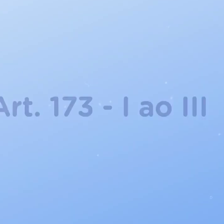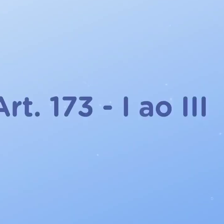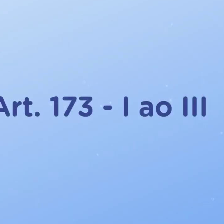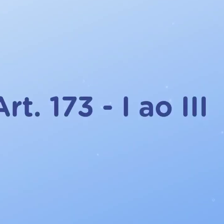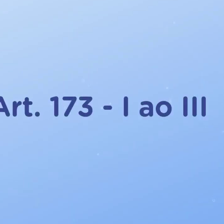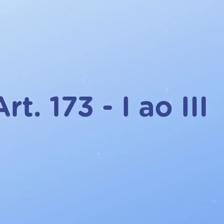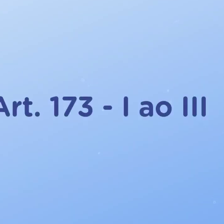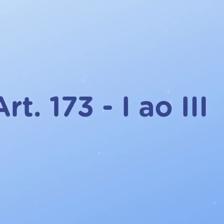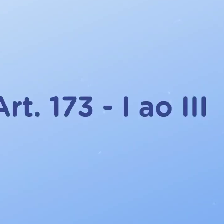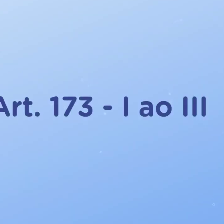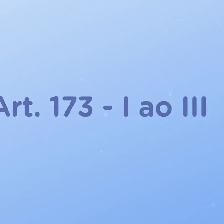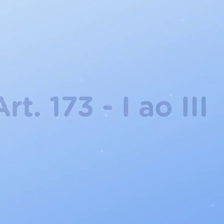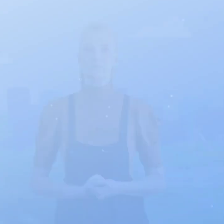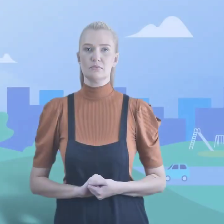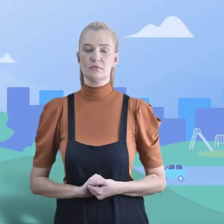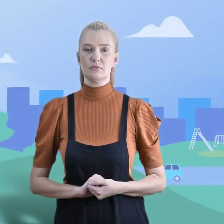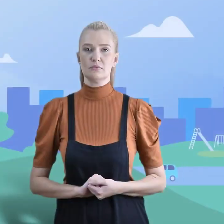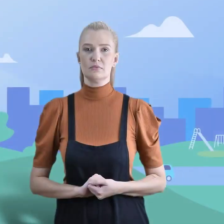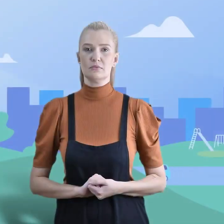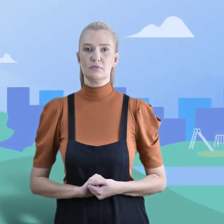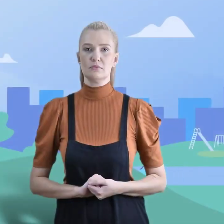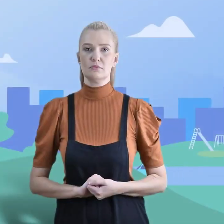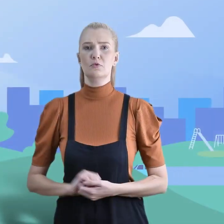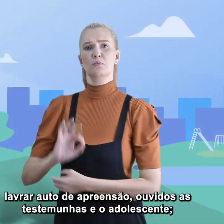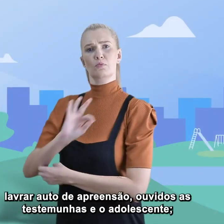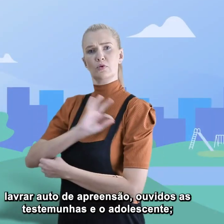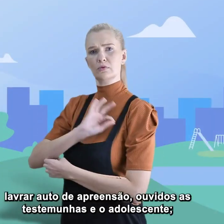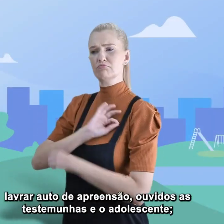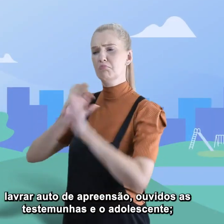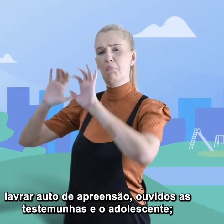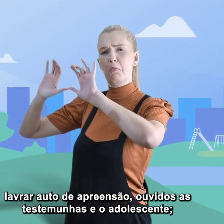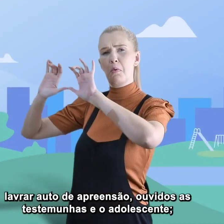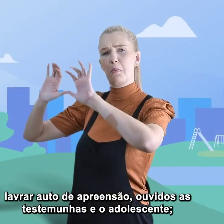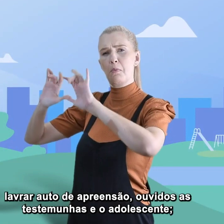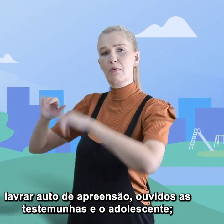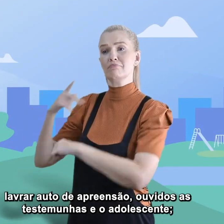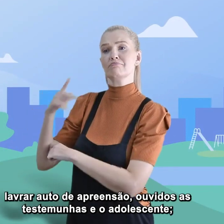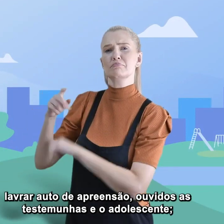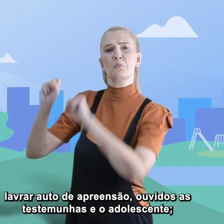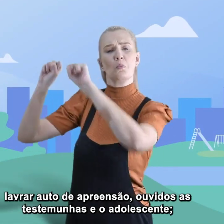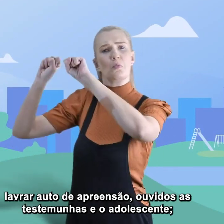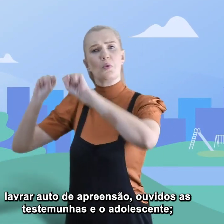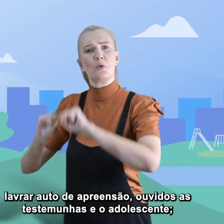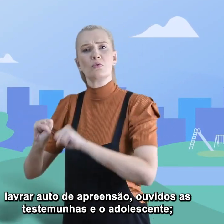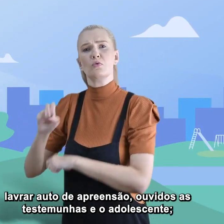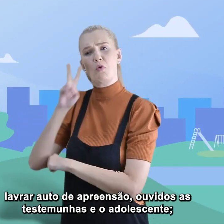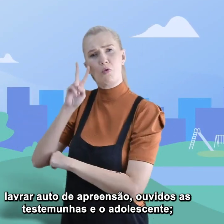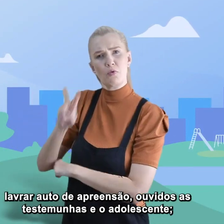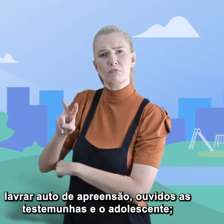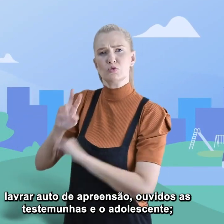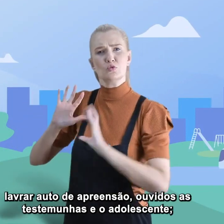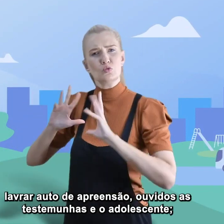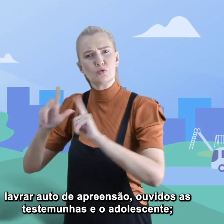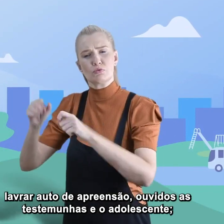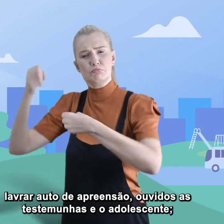Artigo 173, inciso primeiro ao terceiro. Lavrar auto de apreensão, ouvidos as